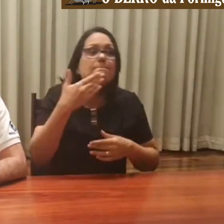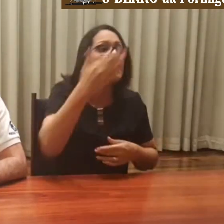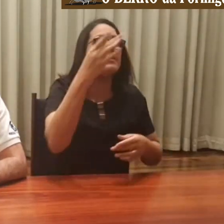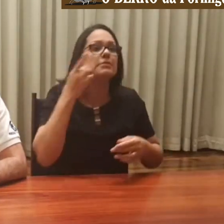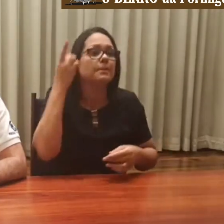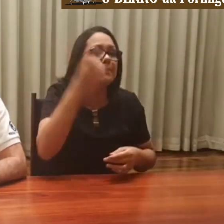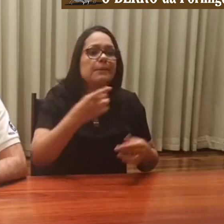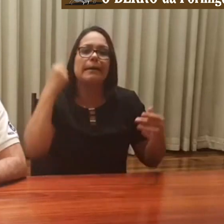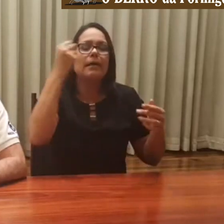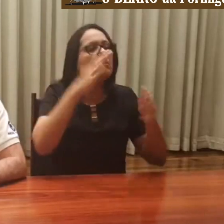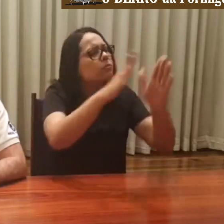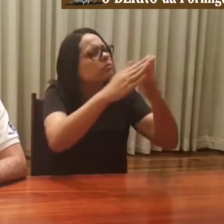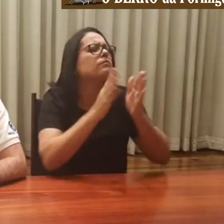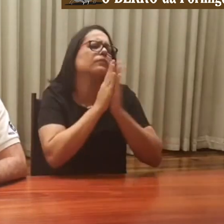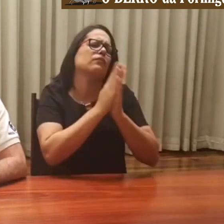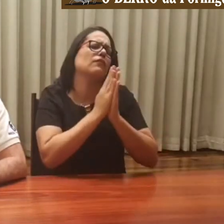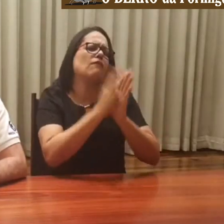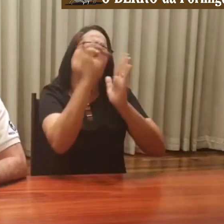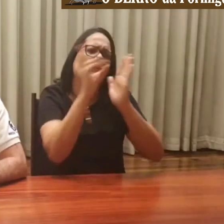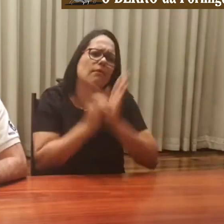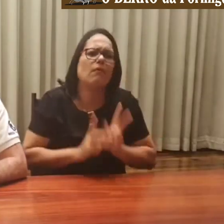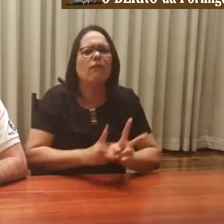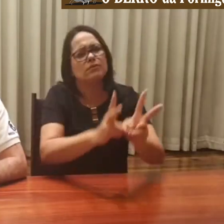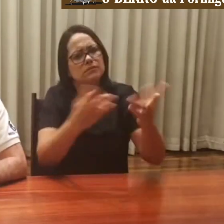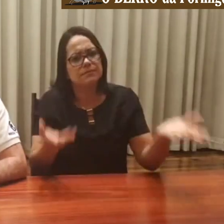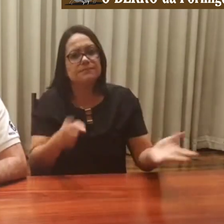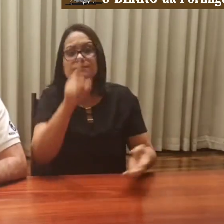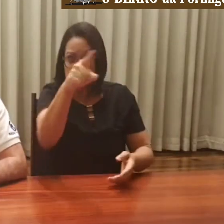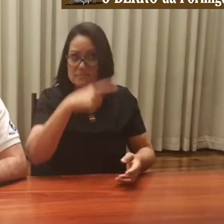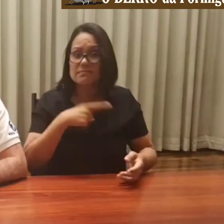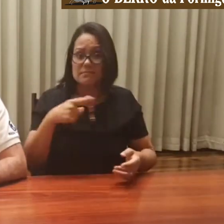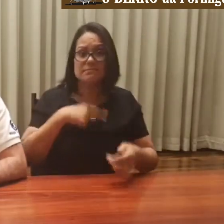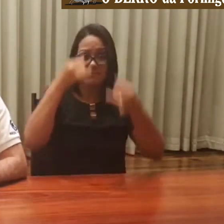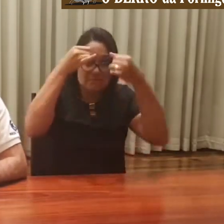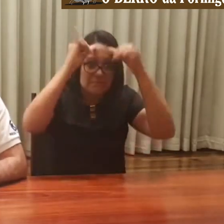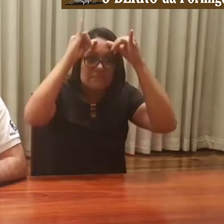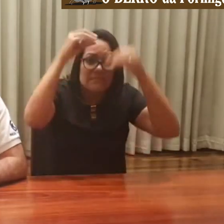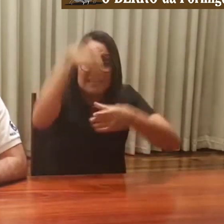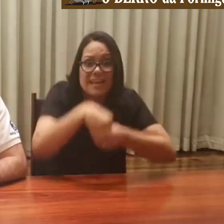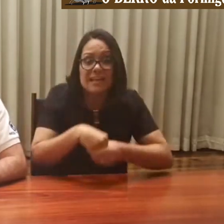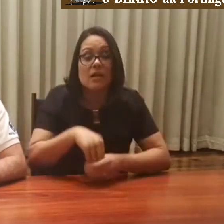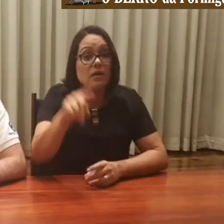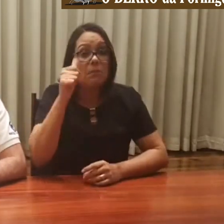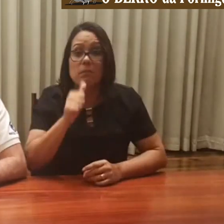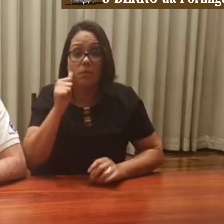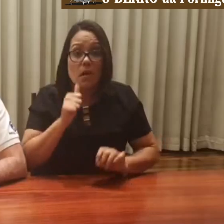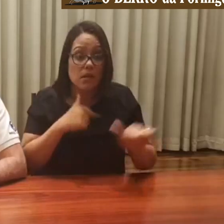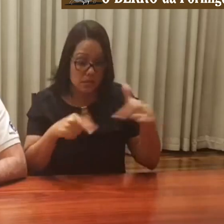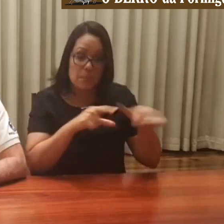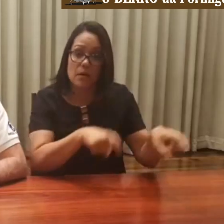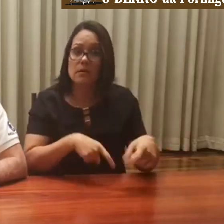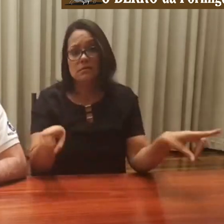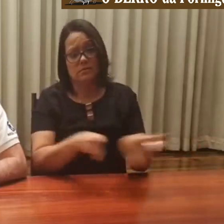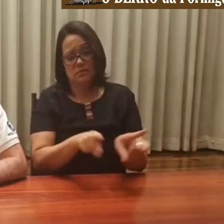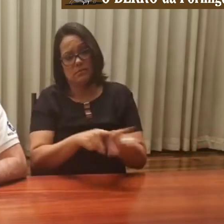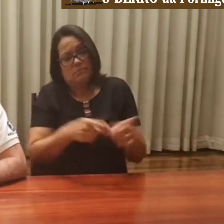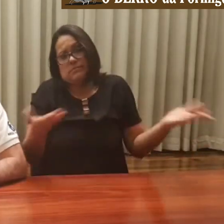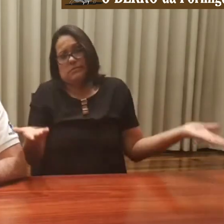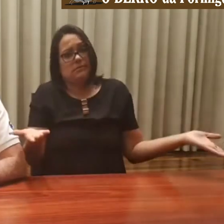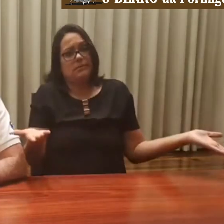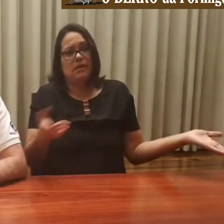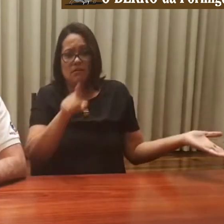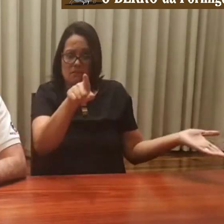que mantenha o nosso decreto. Você, então, proprietário rural, mulher do campo, tá bem, poxa.